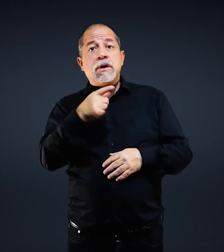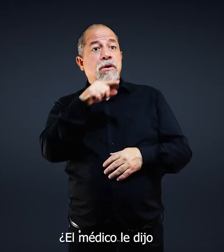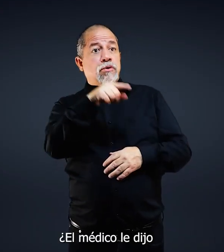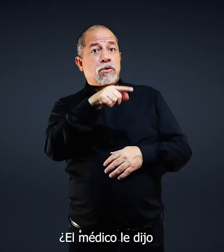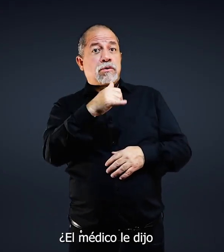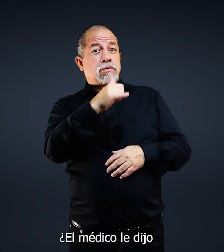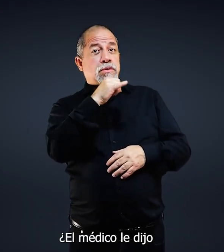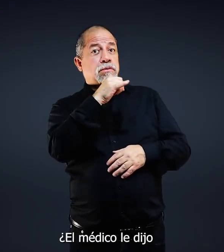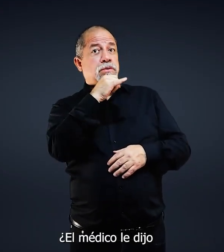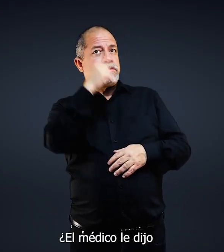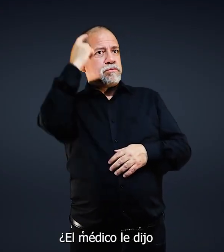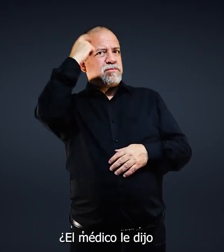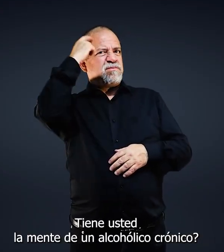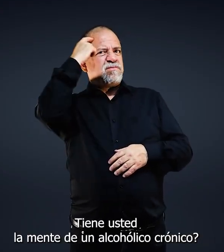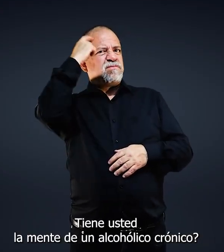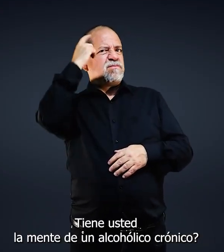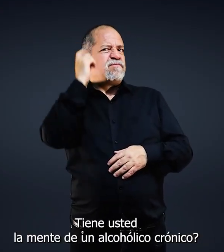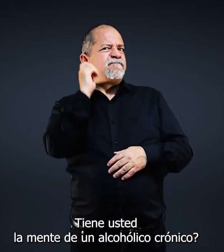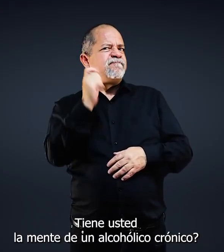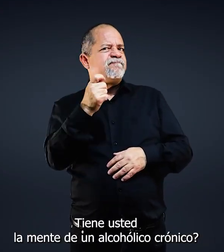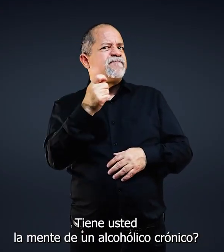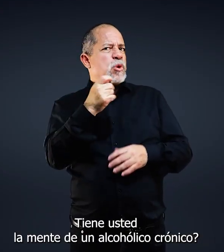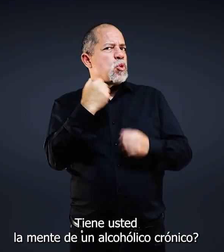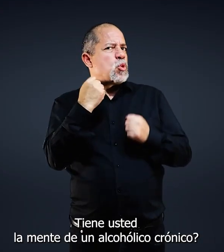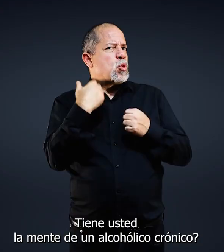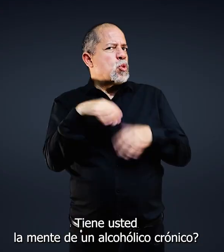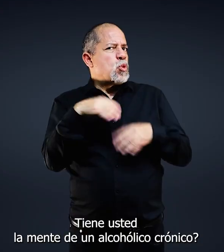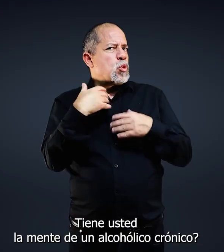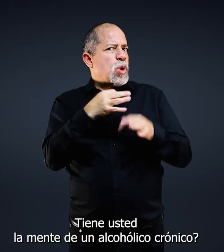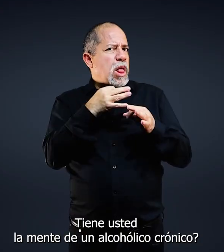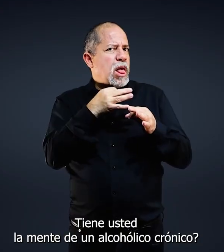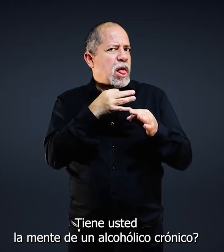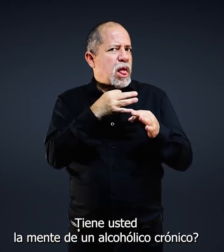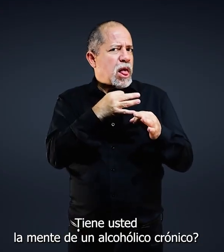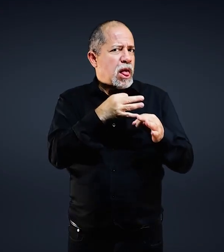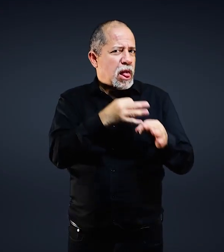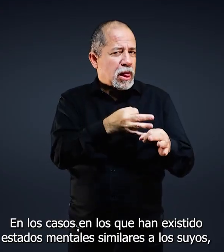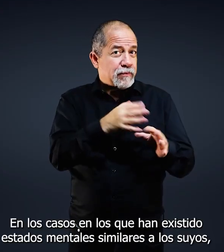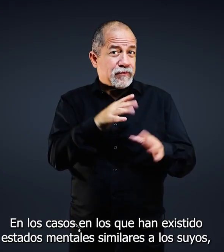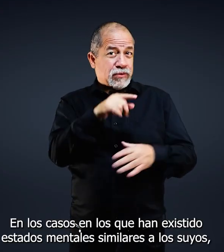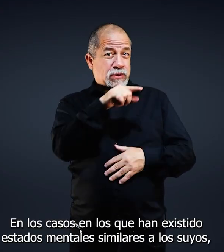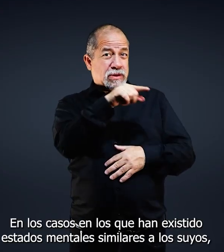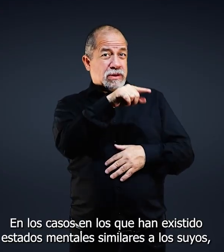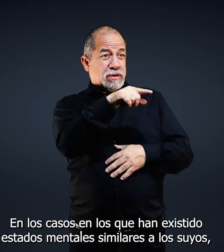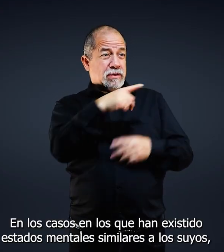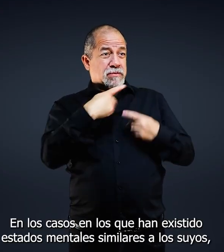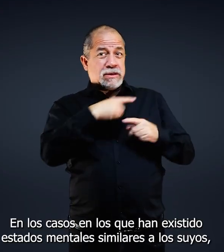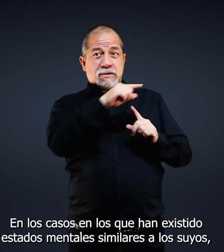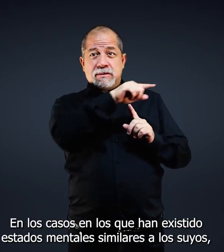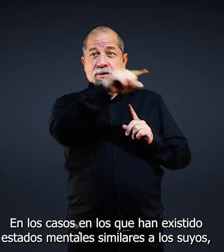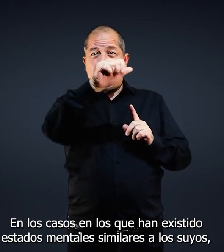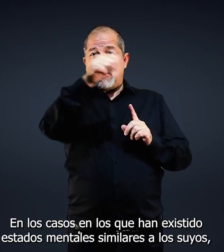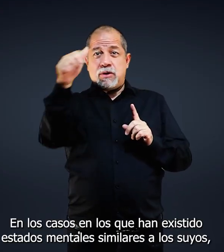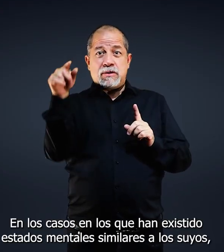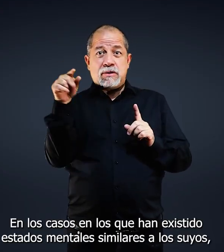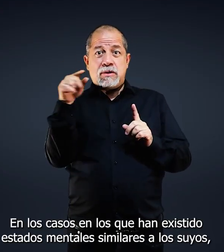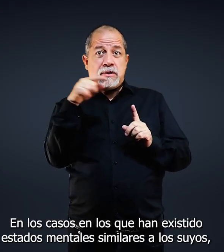médico le dijo: «Tiene usted la mente de un alcohólico crónico. En los casos en los que han existido estados mentales similares a